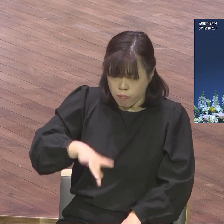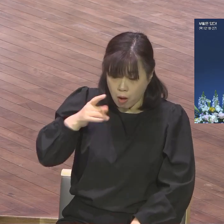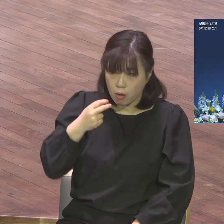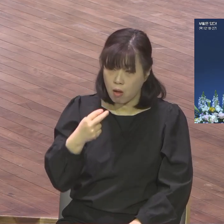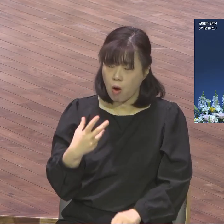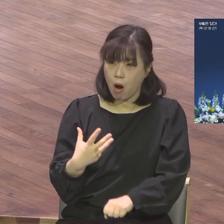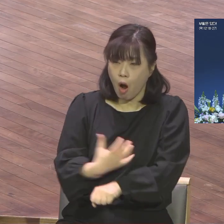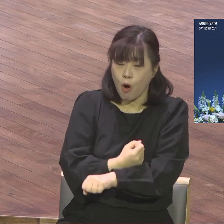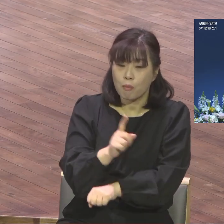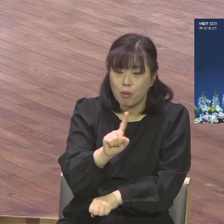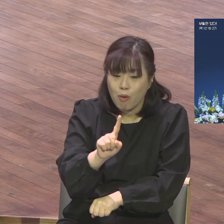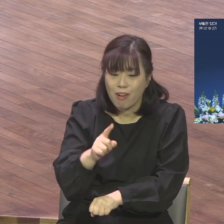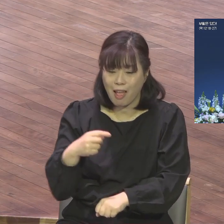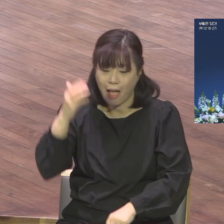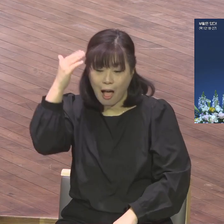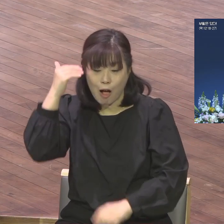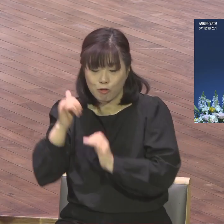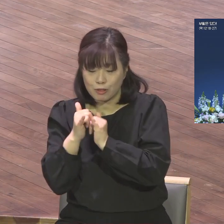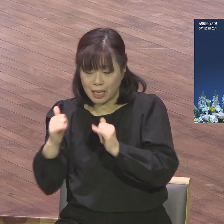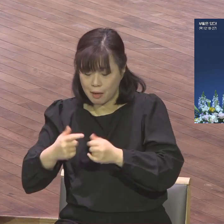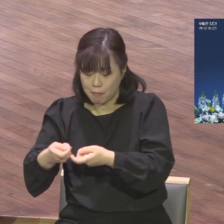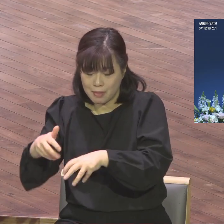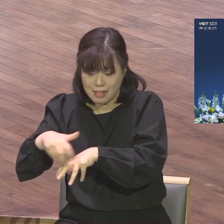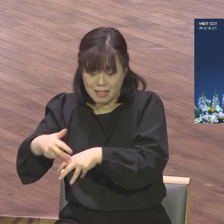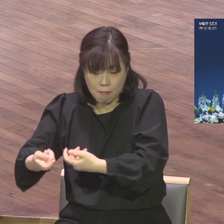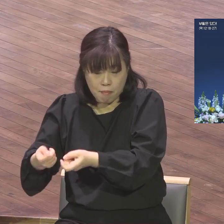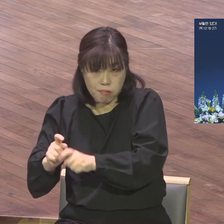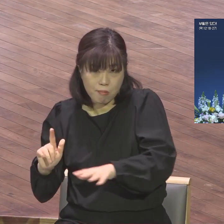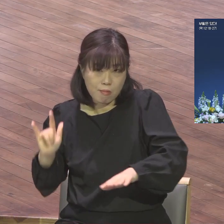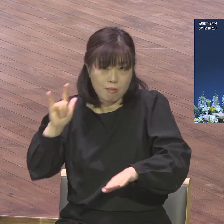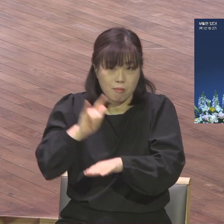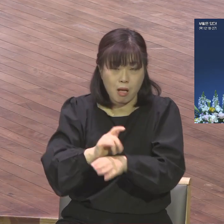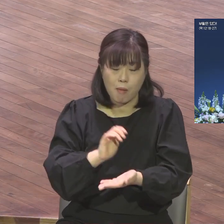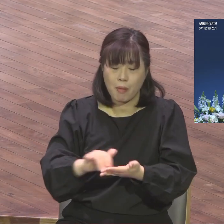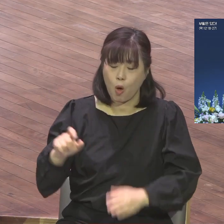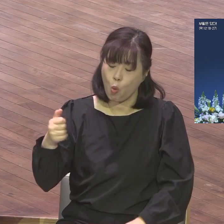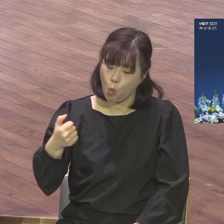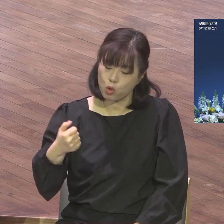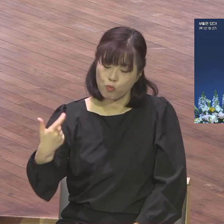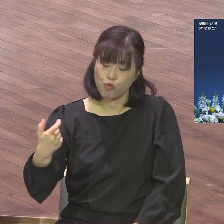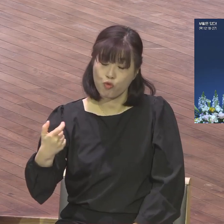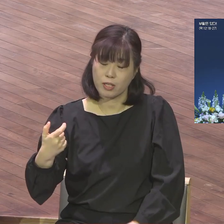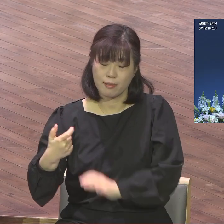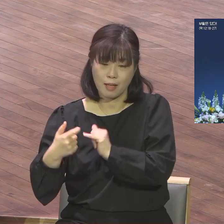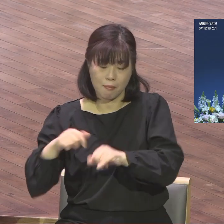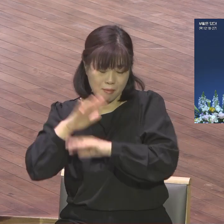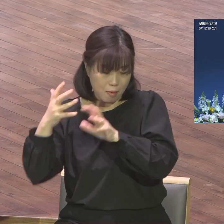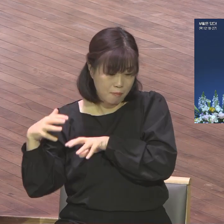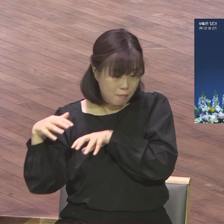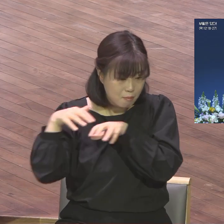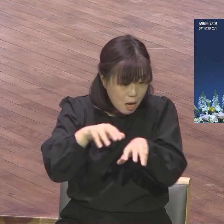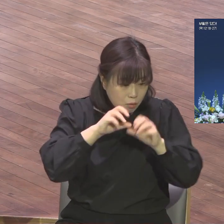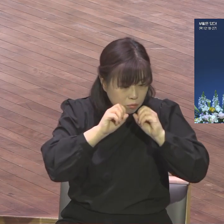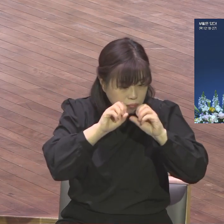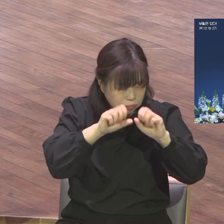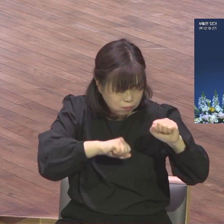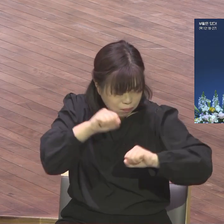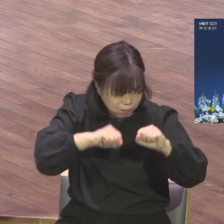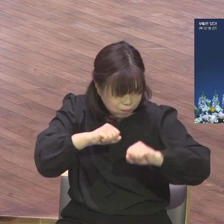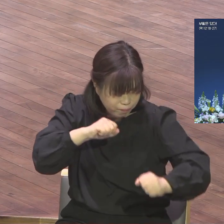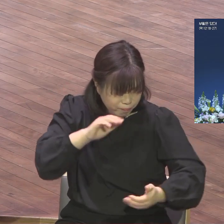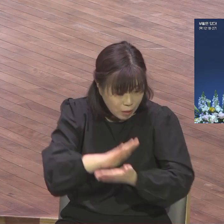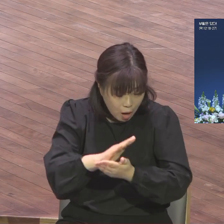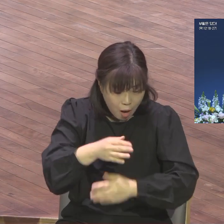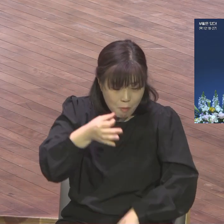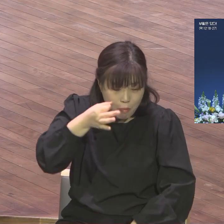현지 기독교 상황은요 기독교인이 됐다 그러면 아무런 혜택을 받아볼 수가 없어요. 98%가